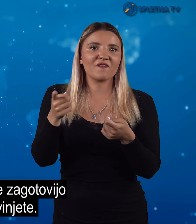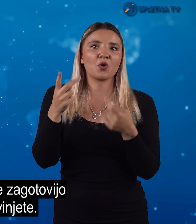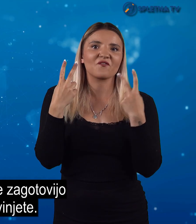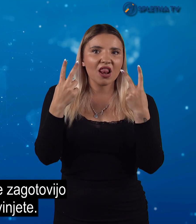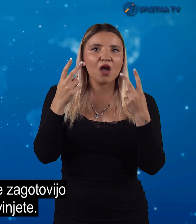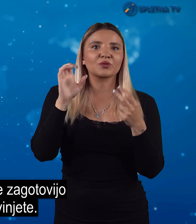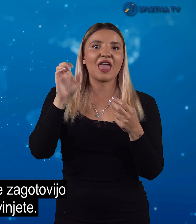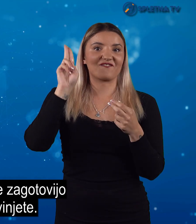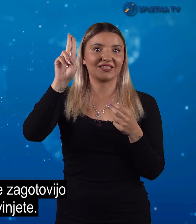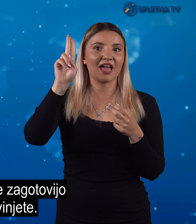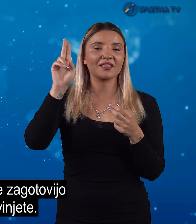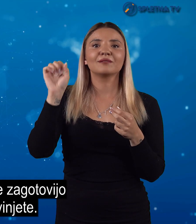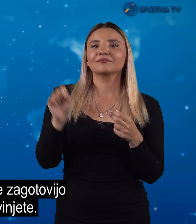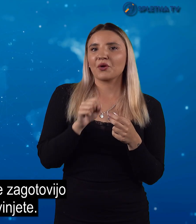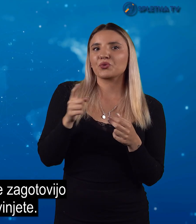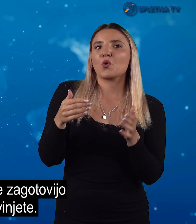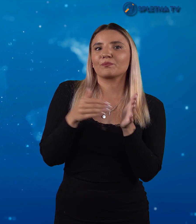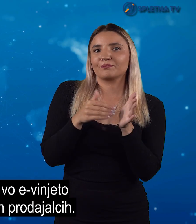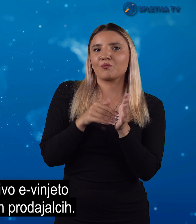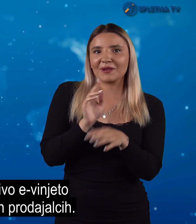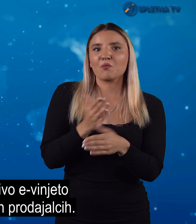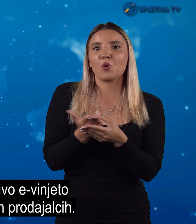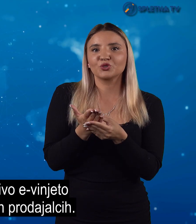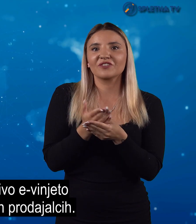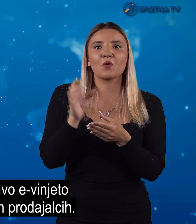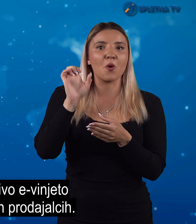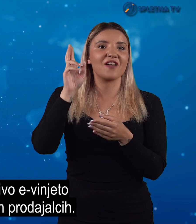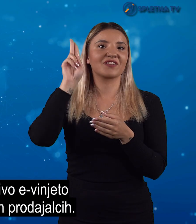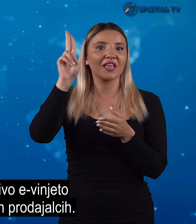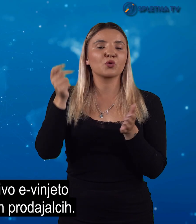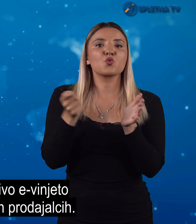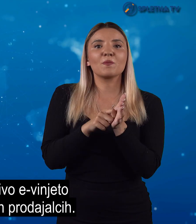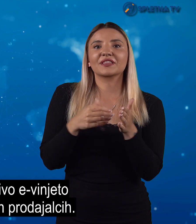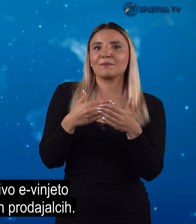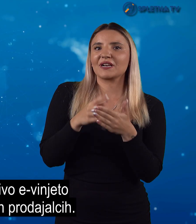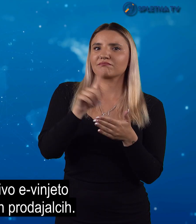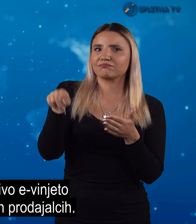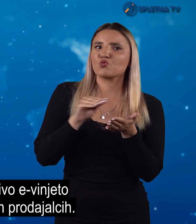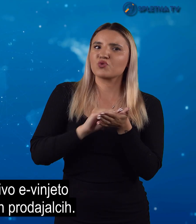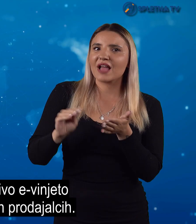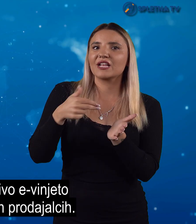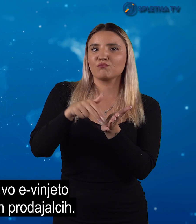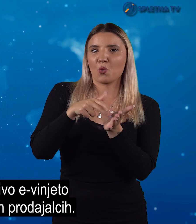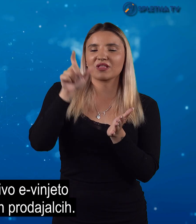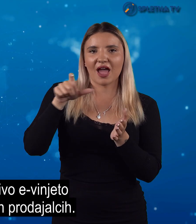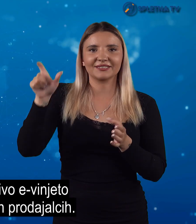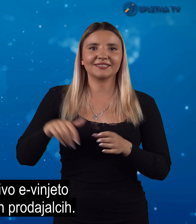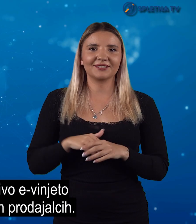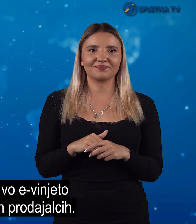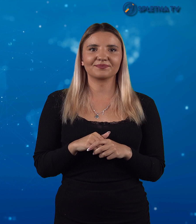veljavne e-vinjete. Zato je priporočljivo e-vinjeto kupiti le pri uradnih prodajalcih. S